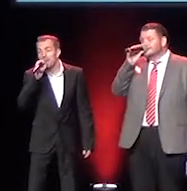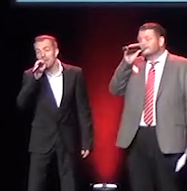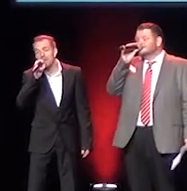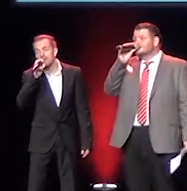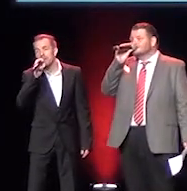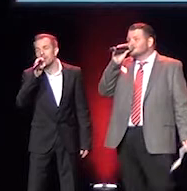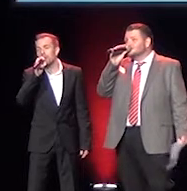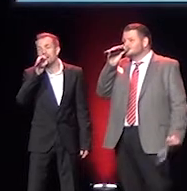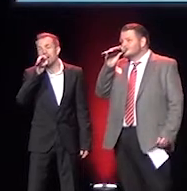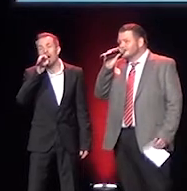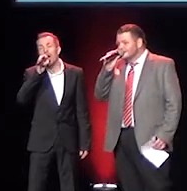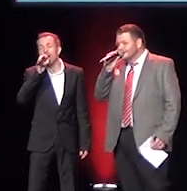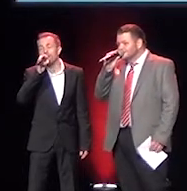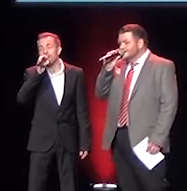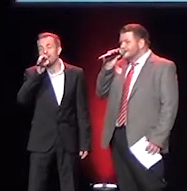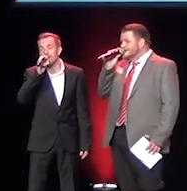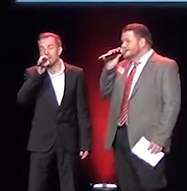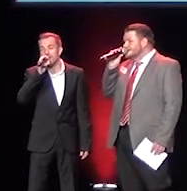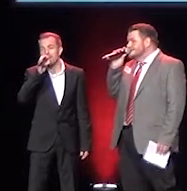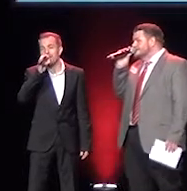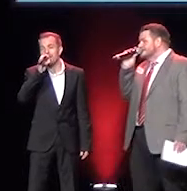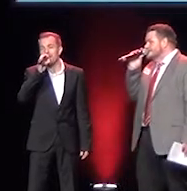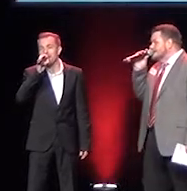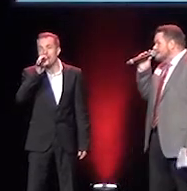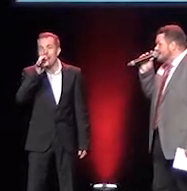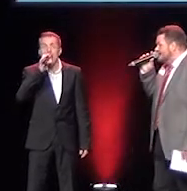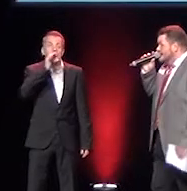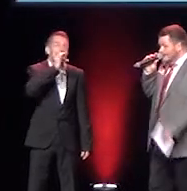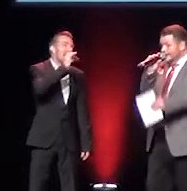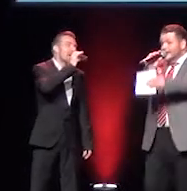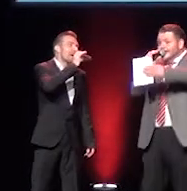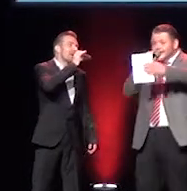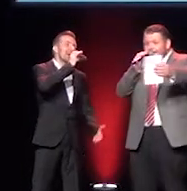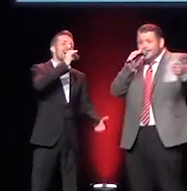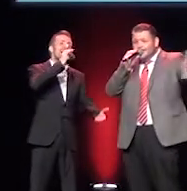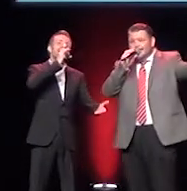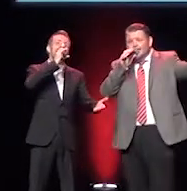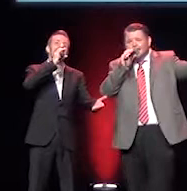Jahr, ist unser Friede. Denn